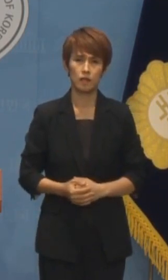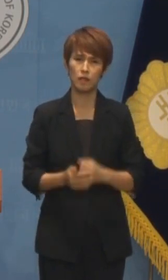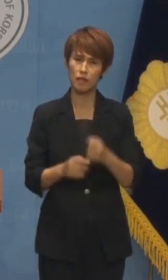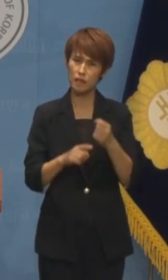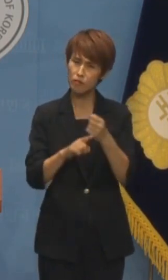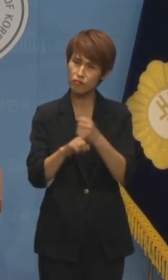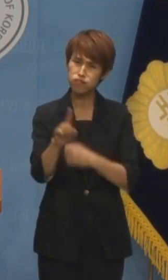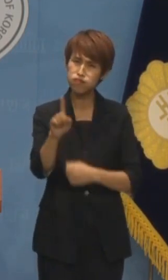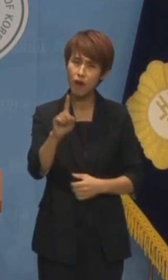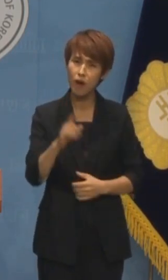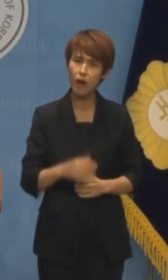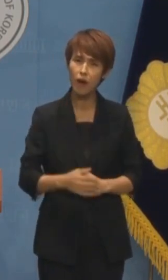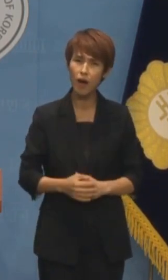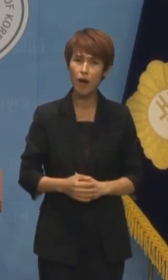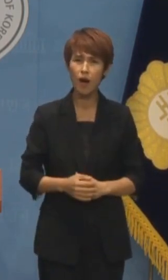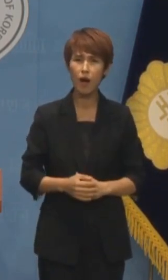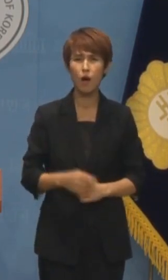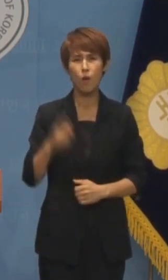그렇게